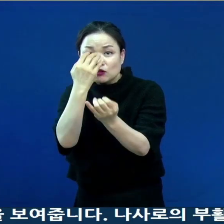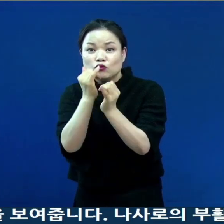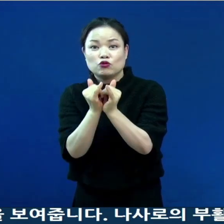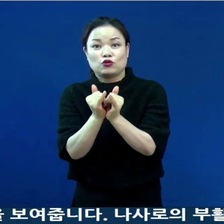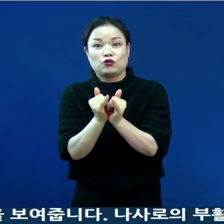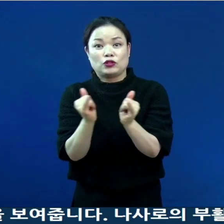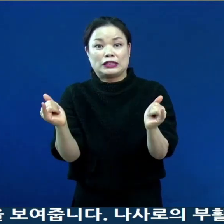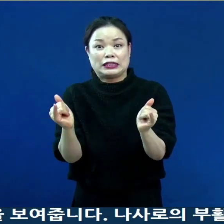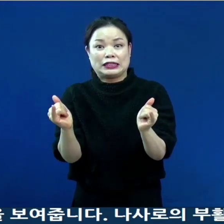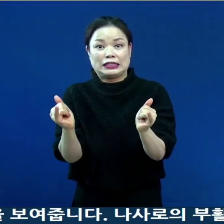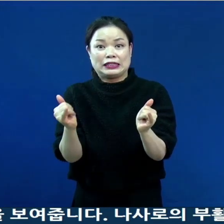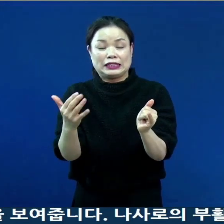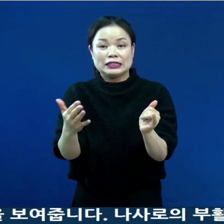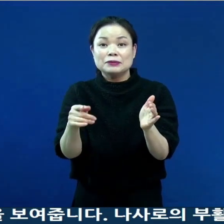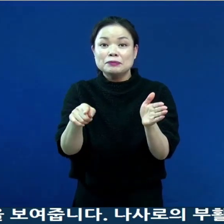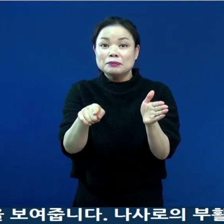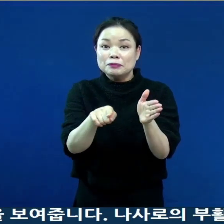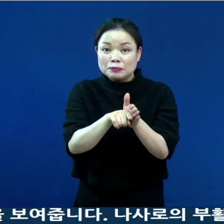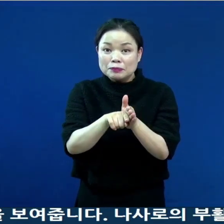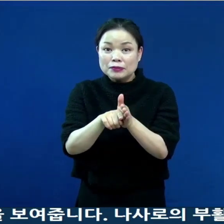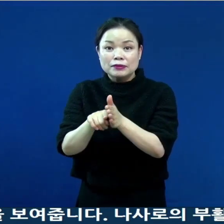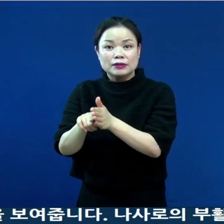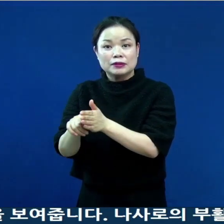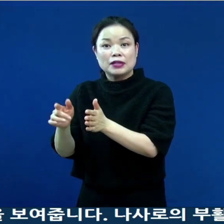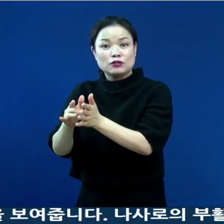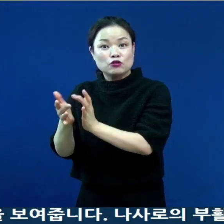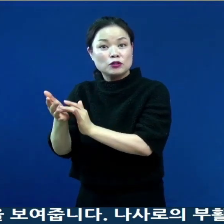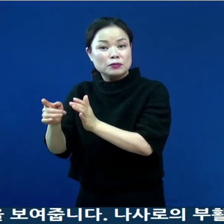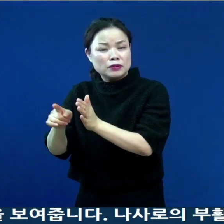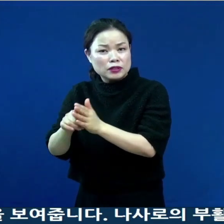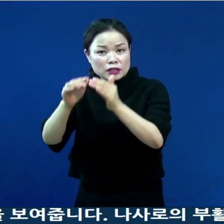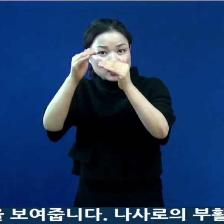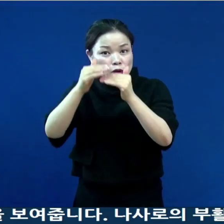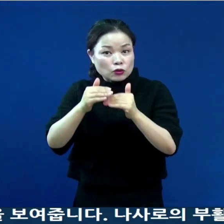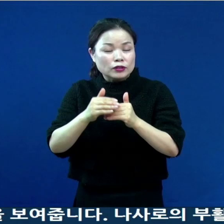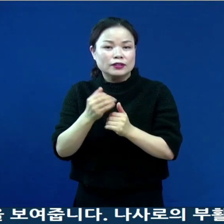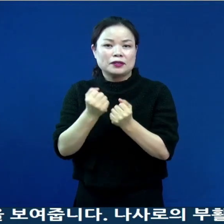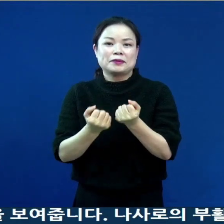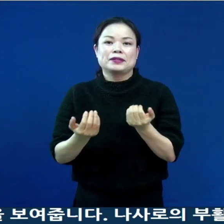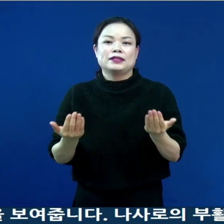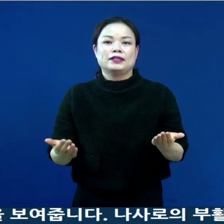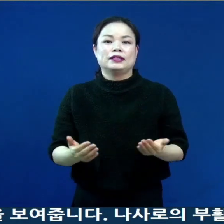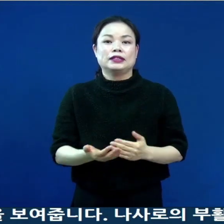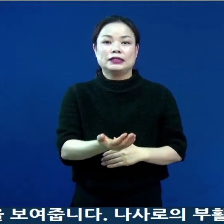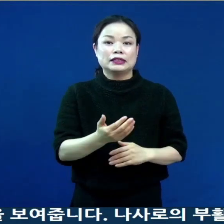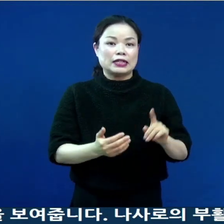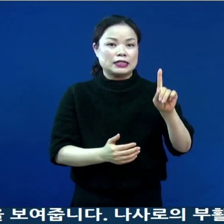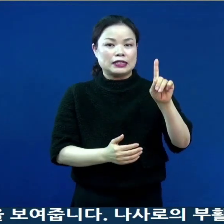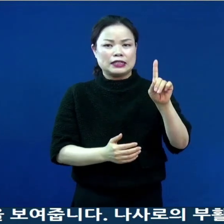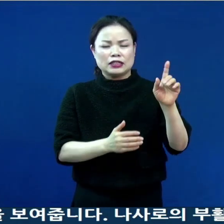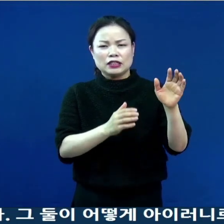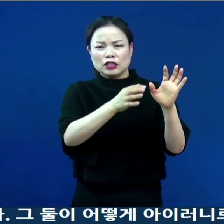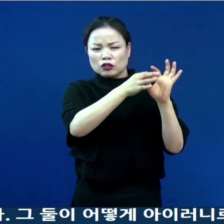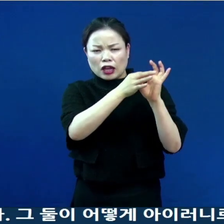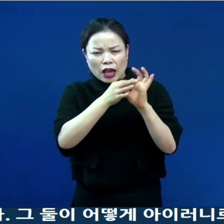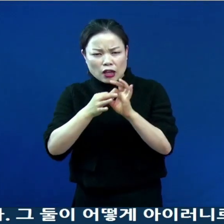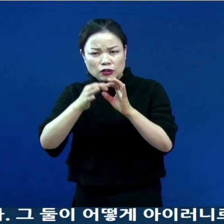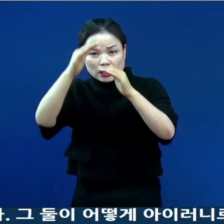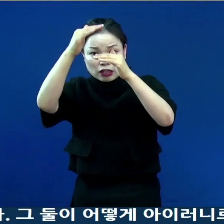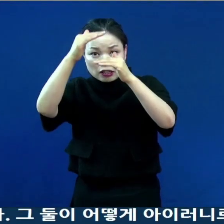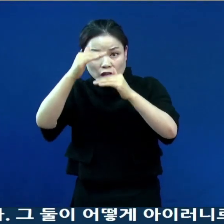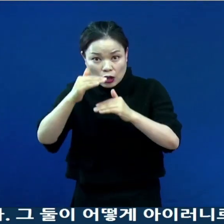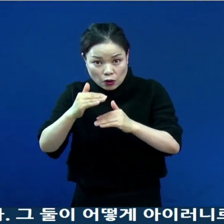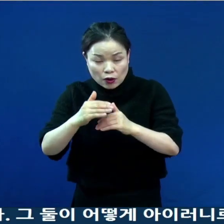유대인이 그를 믿었으나, 이 내용은 조금 이따가 설명해 드립니다. 앞에 11장부터 쭉 있었던